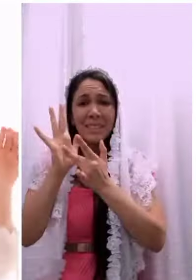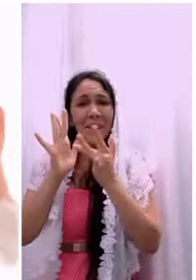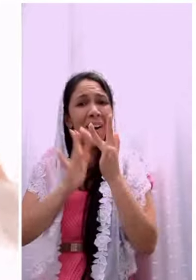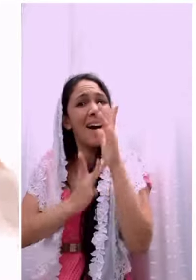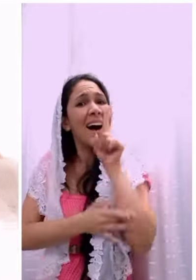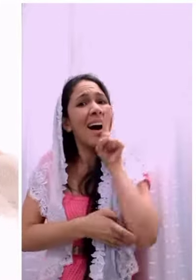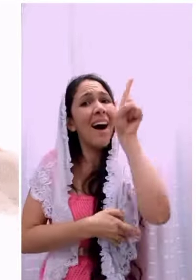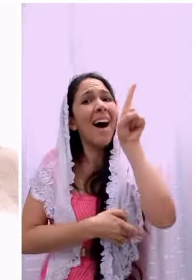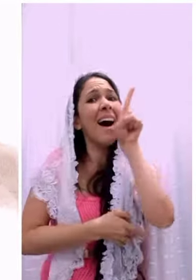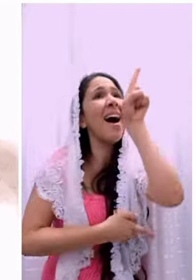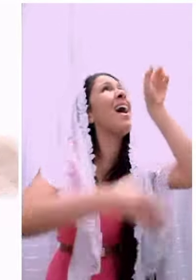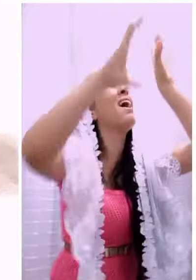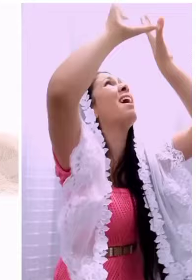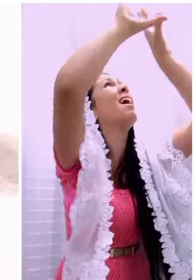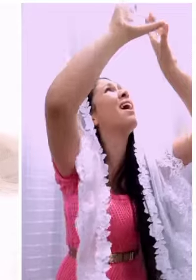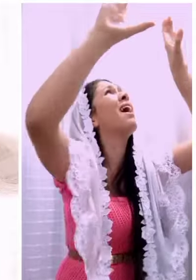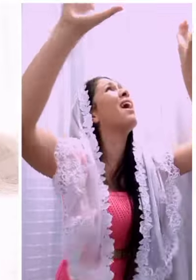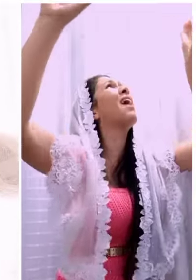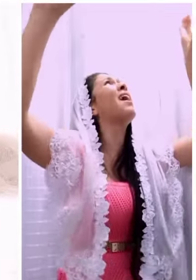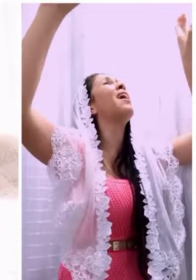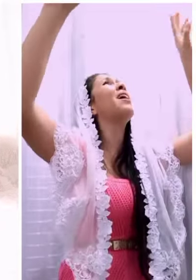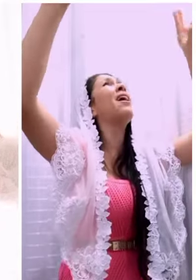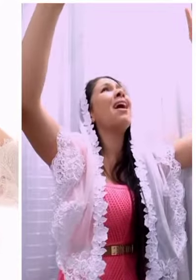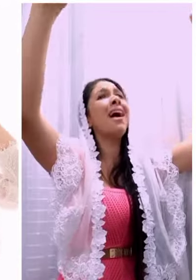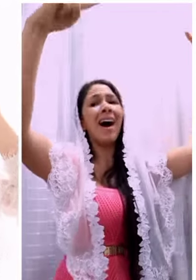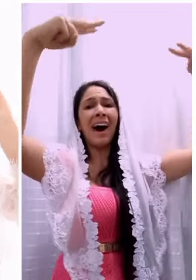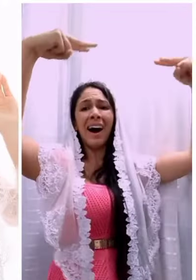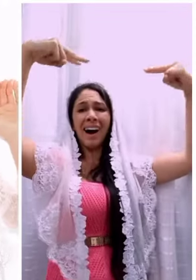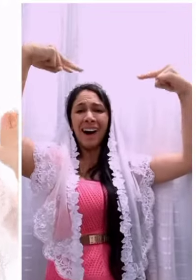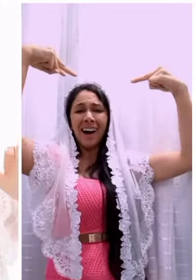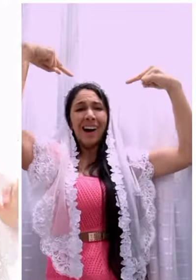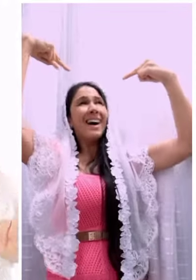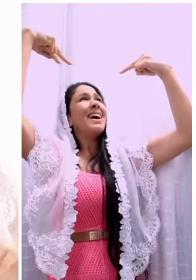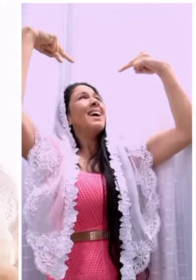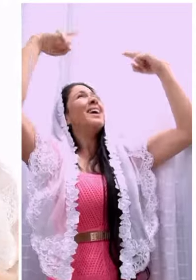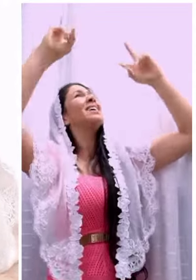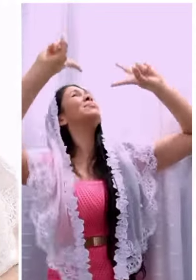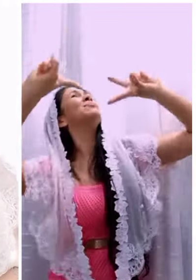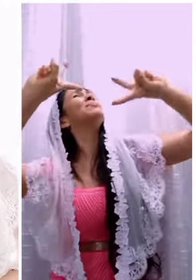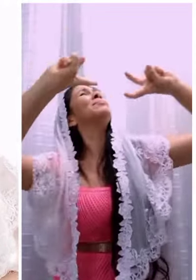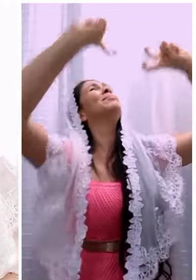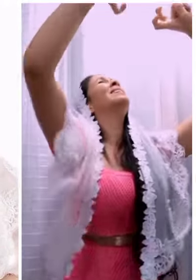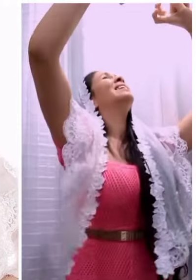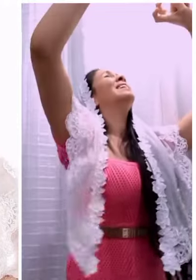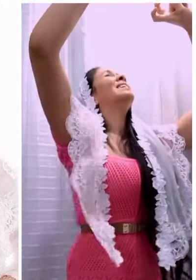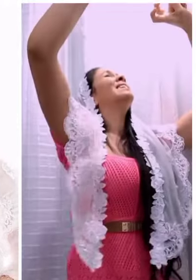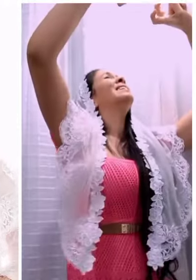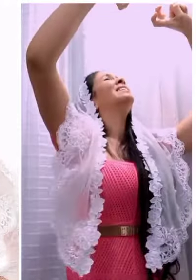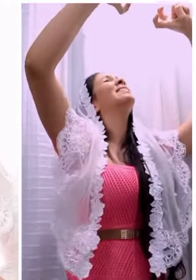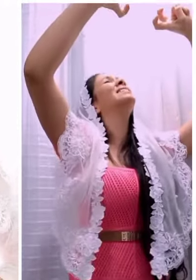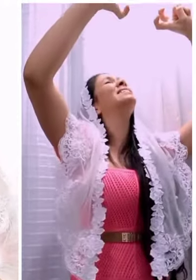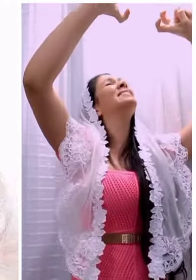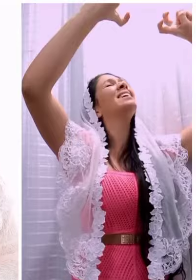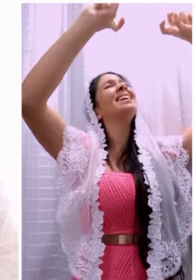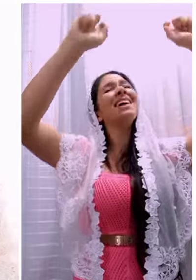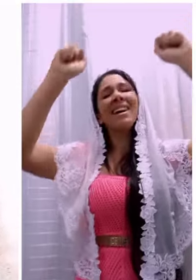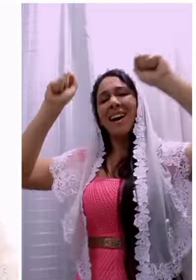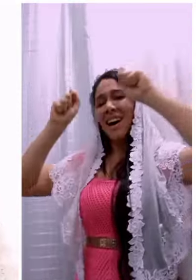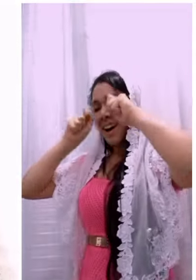ouvindo pelas grades, reluzindo pela janela.